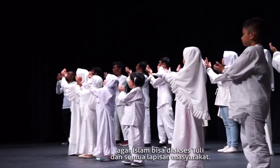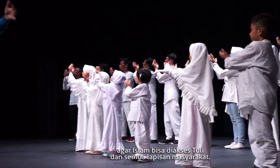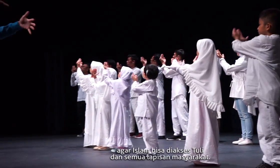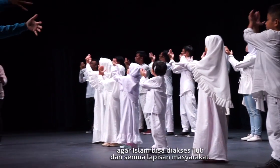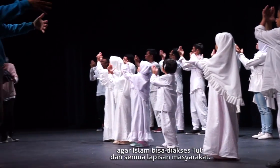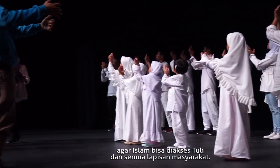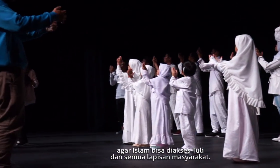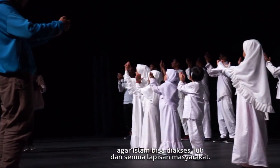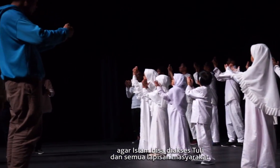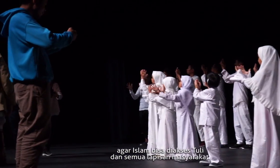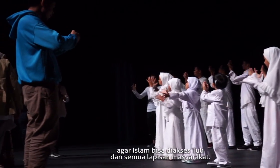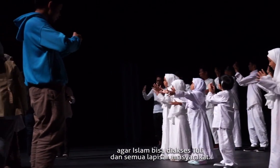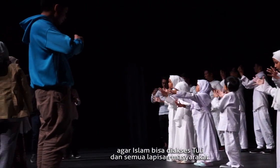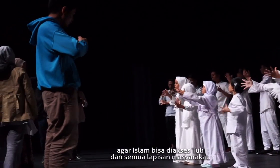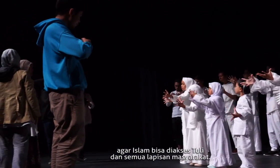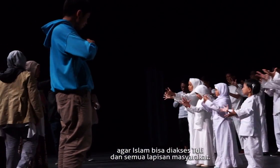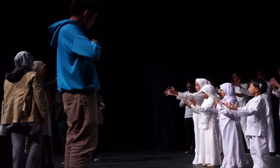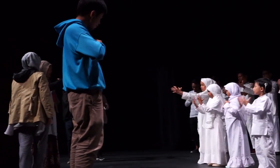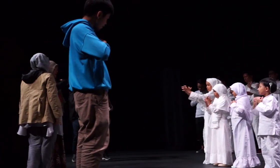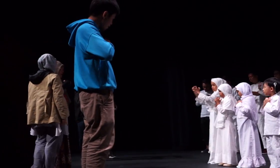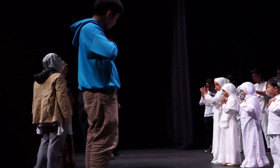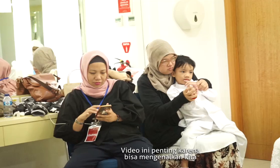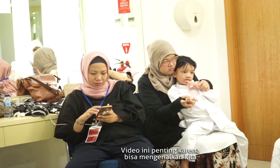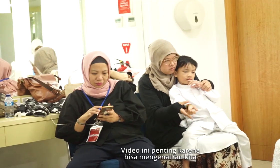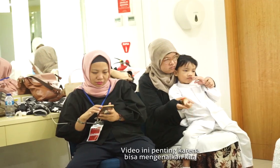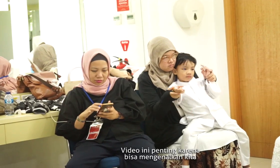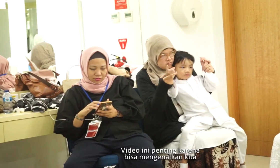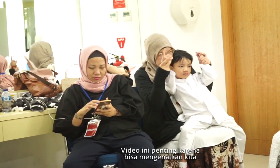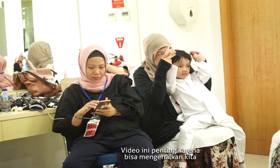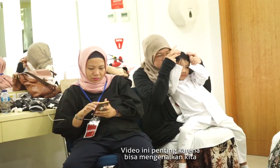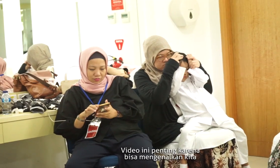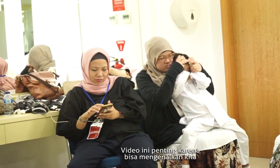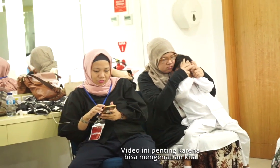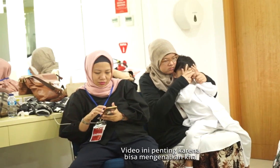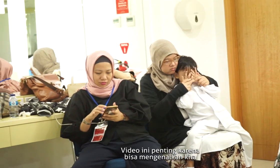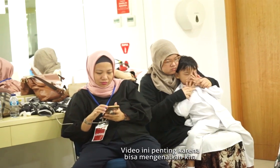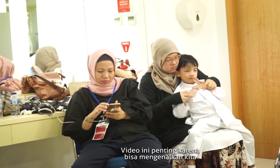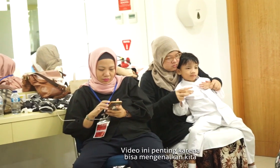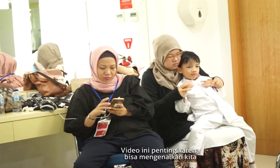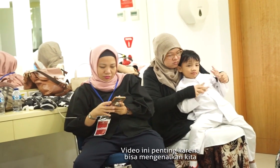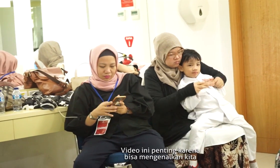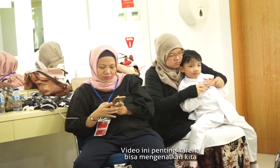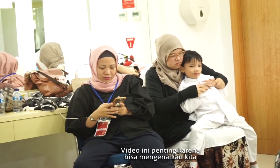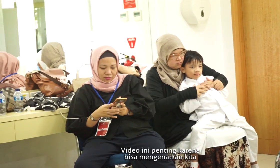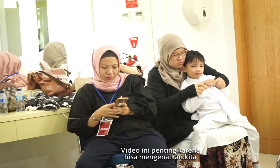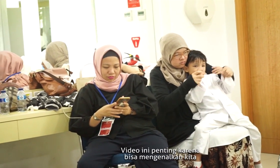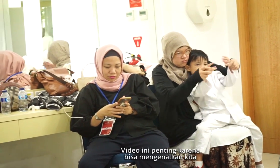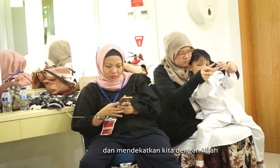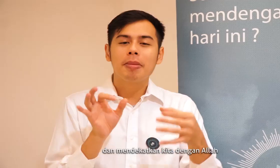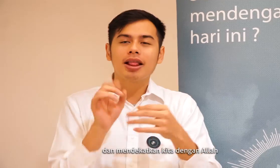tuli dan semua lapisan masyarakat. Video ini penting karena bisa mengenalkan kita dan